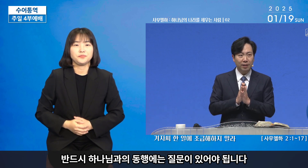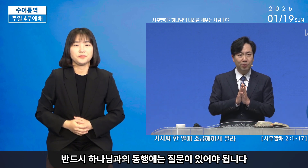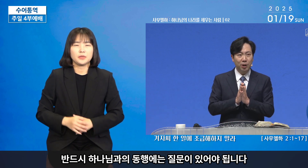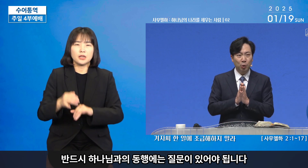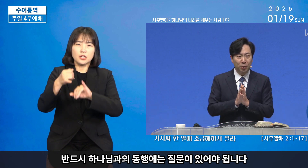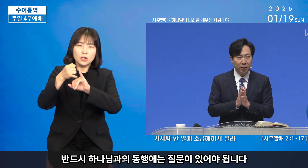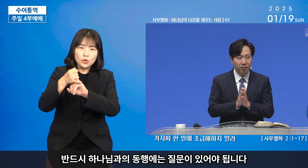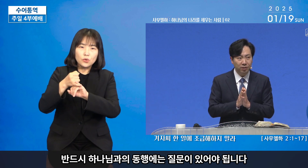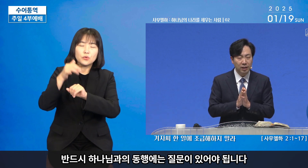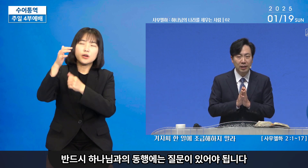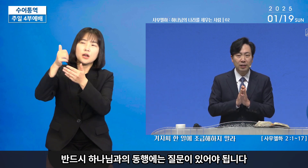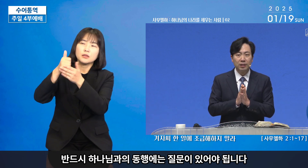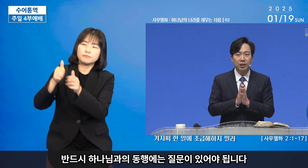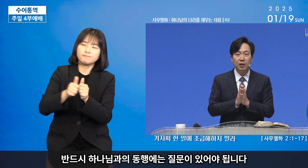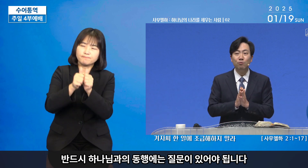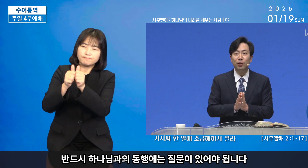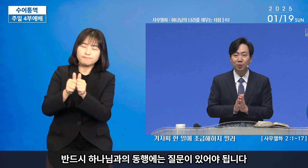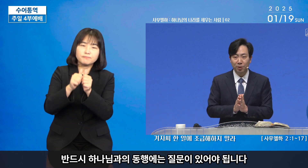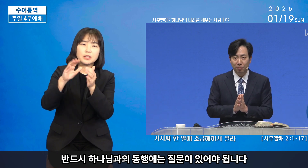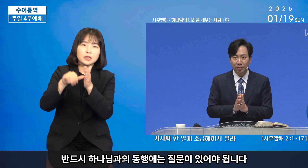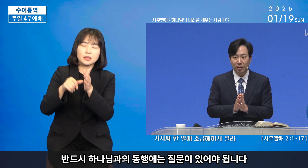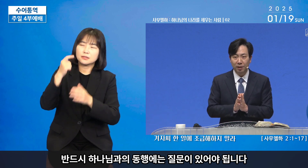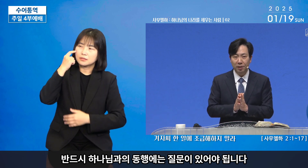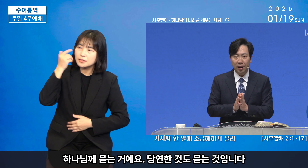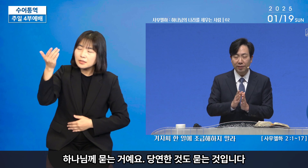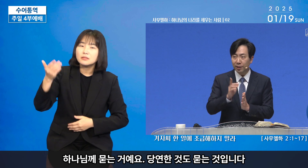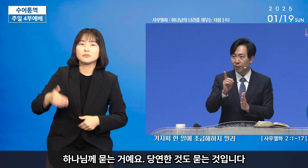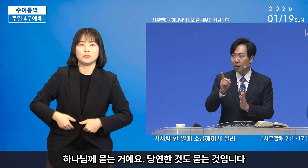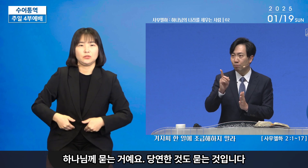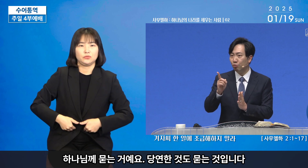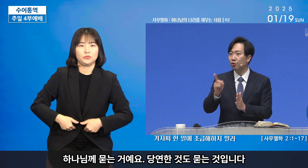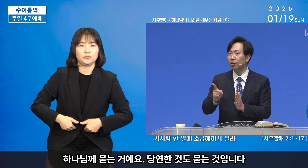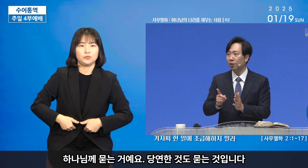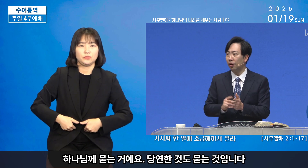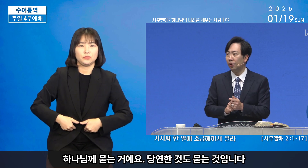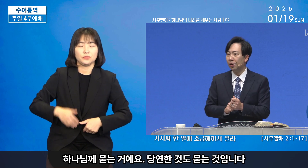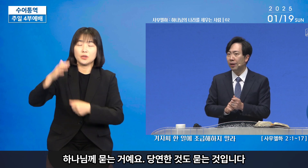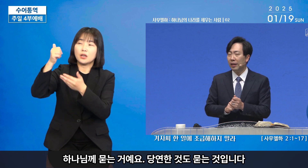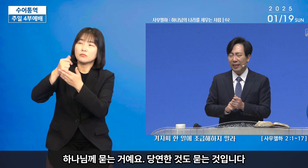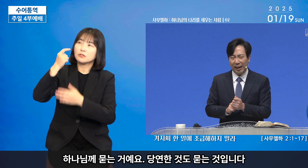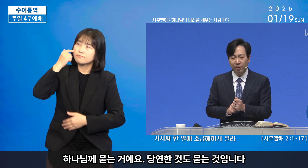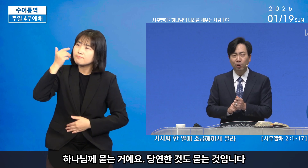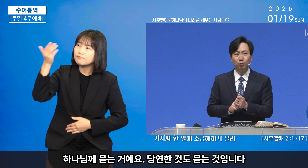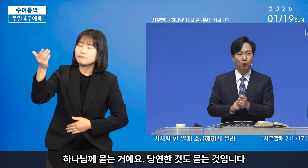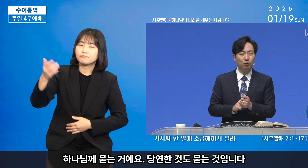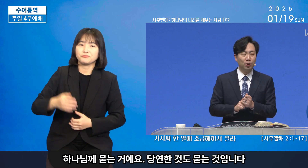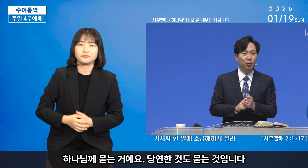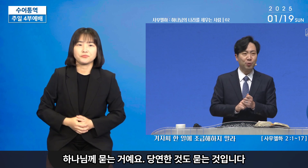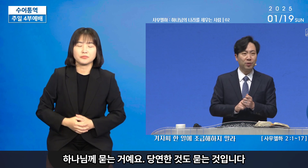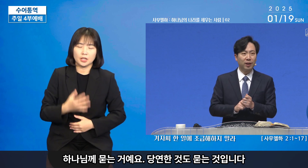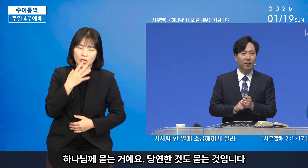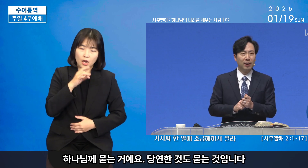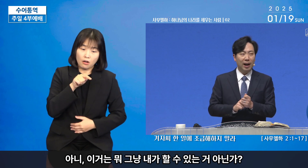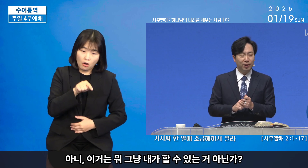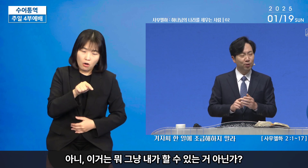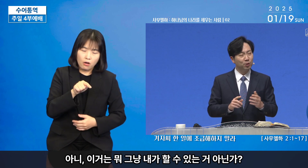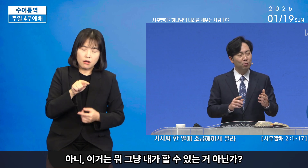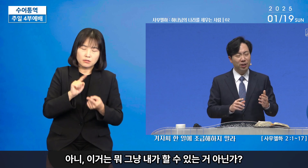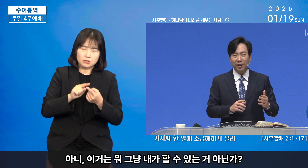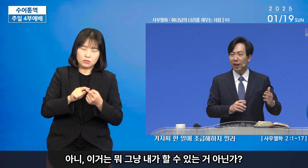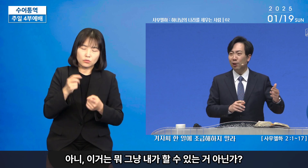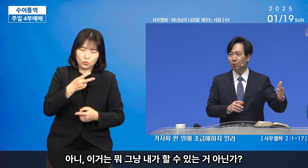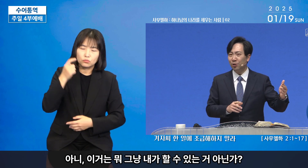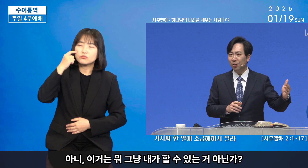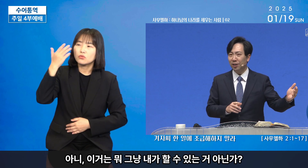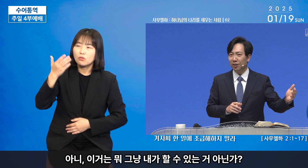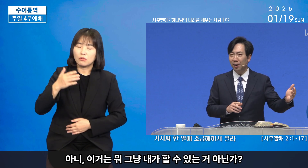반드시 하나님과의 동행에는 질문이 있어야 됩니다. 하나님께 묻는 거예요. 당연한 것도 묻는 것입니다. 아니 이거는 뭐